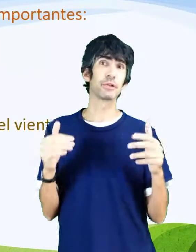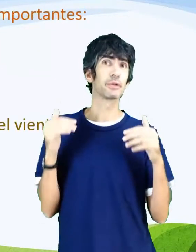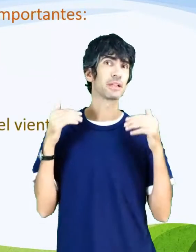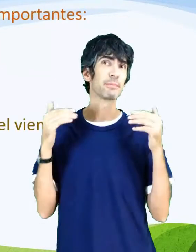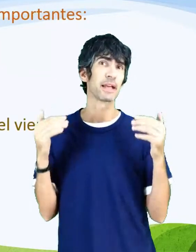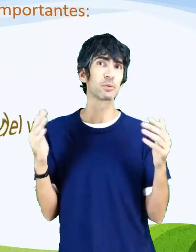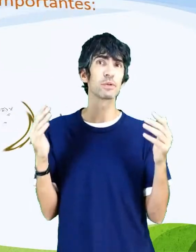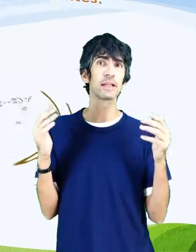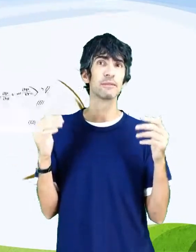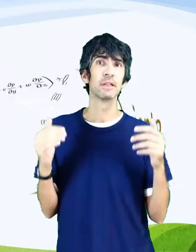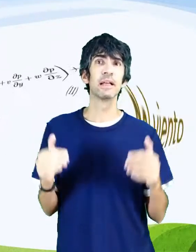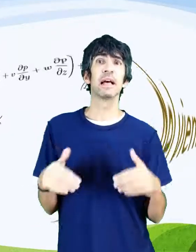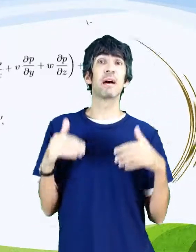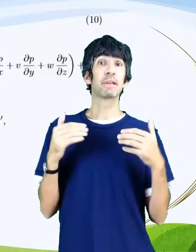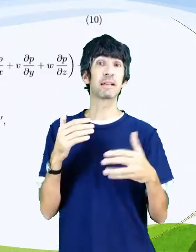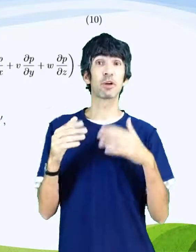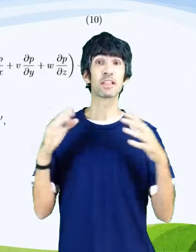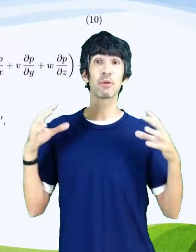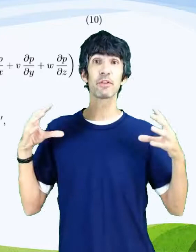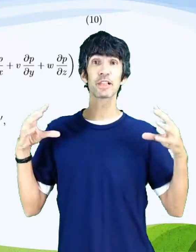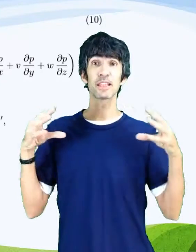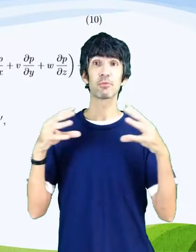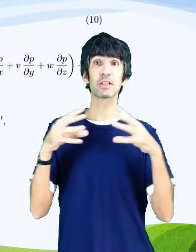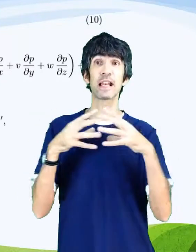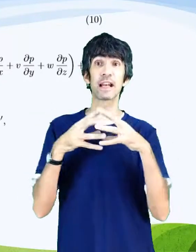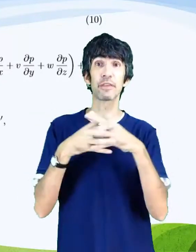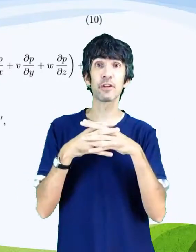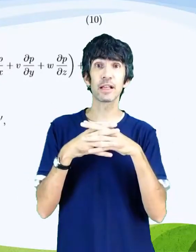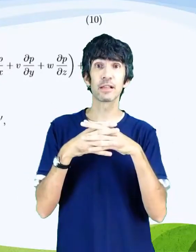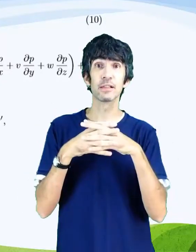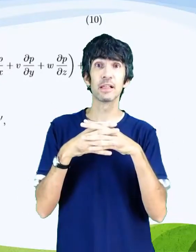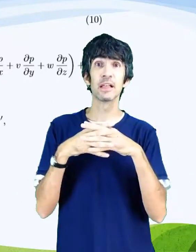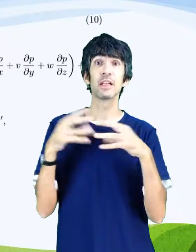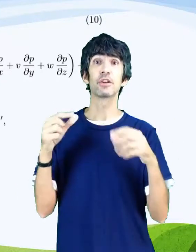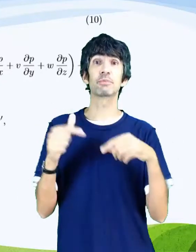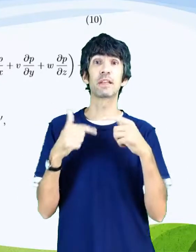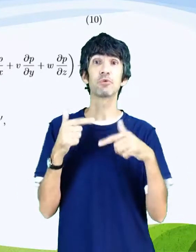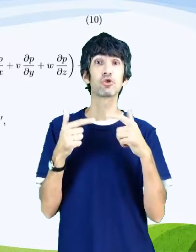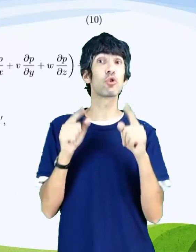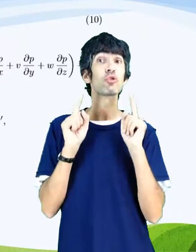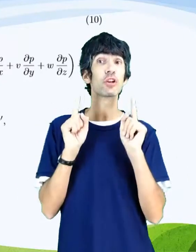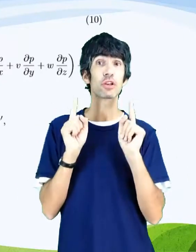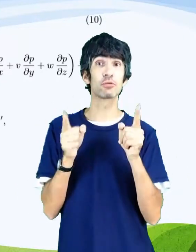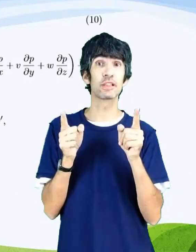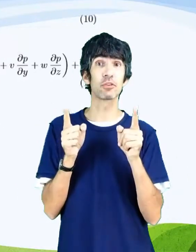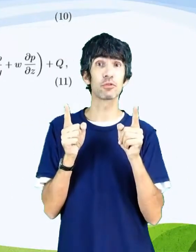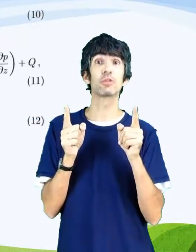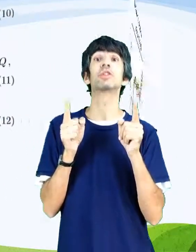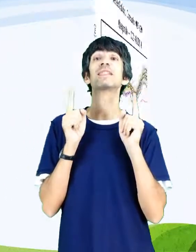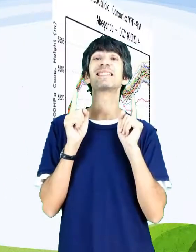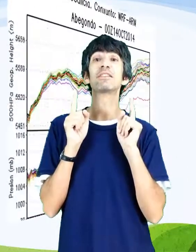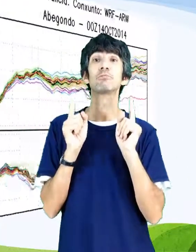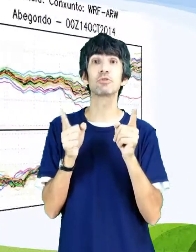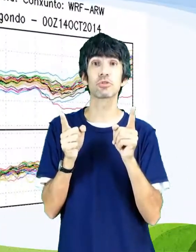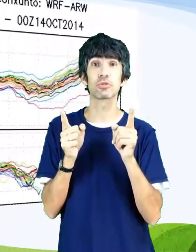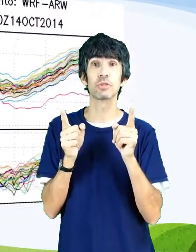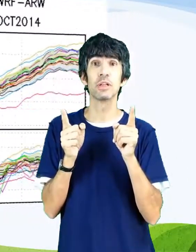Presión, temperatura. Aplicamos las ecuaciones que sabemos que las relacionan. Y obtenemos no un único resultado, sino muchos.